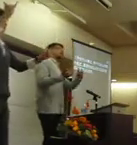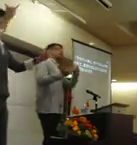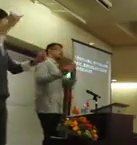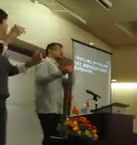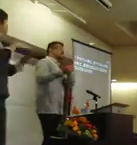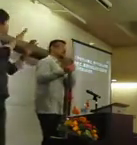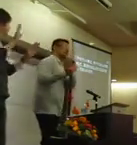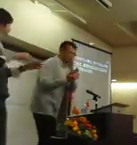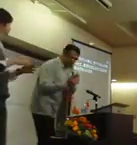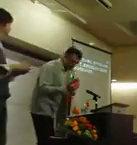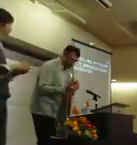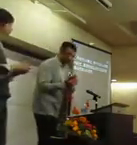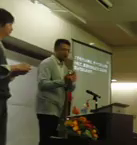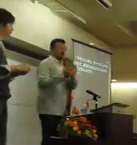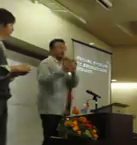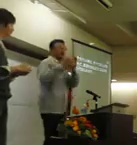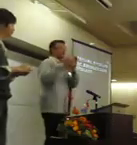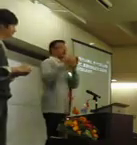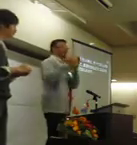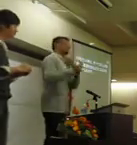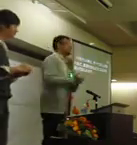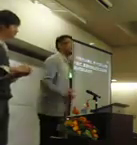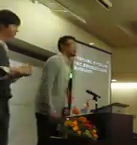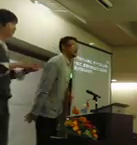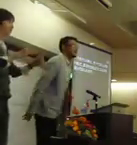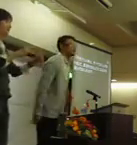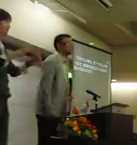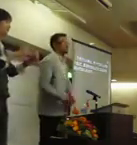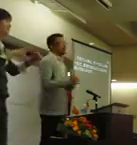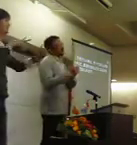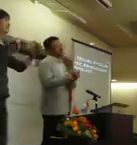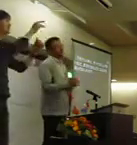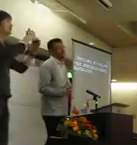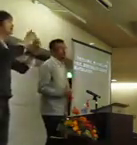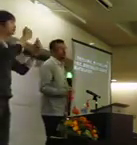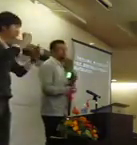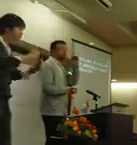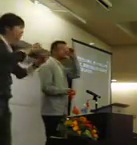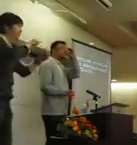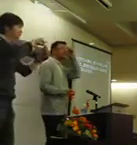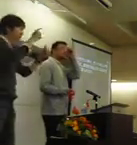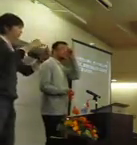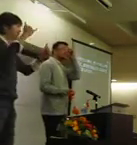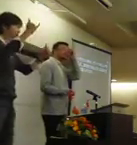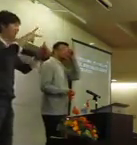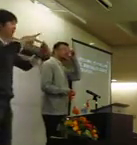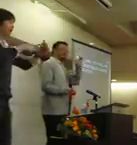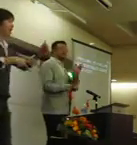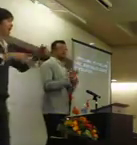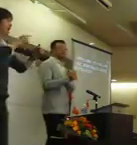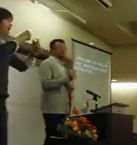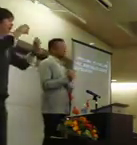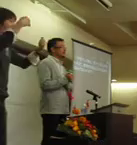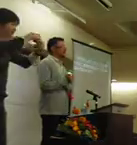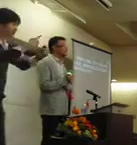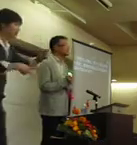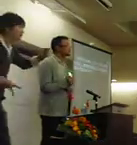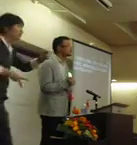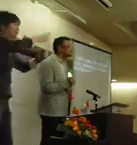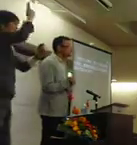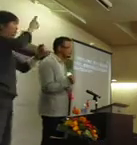結構その死刑囚も親との縁を切んなきゃいけないこともあるんです。やむにやま